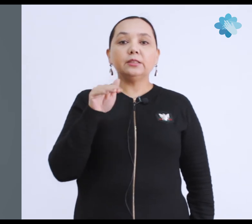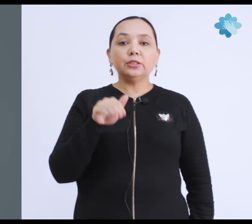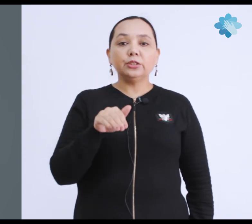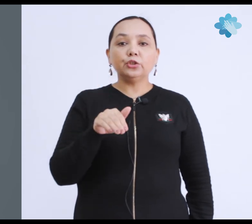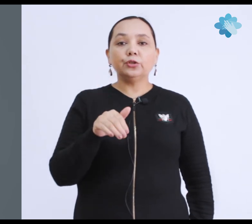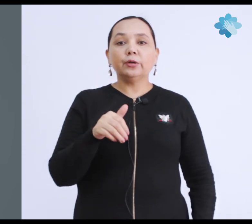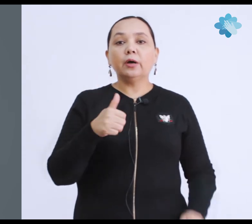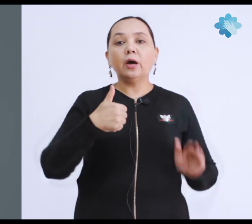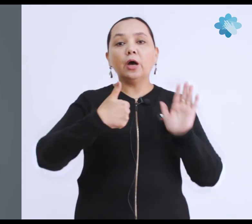5000,